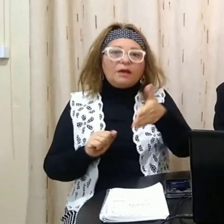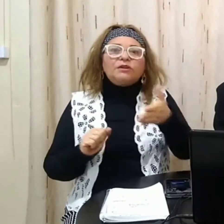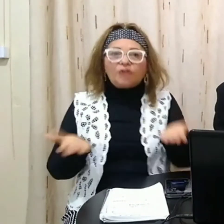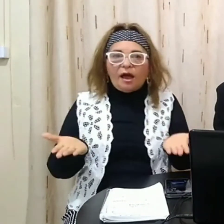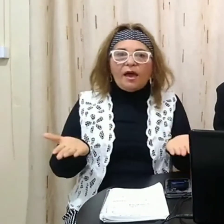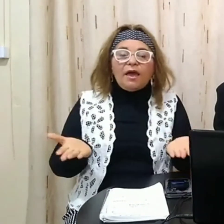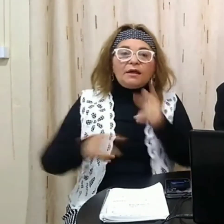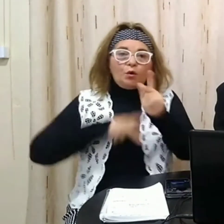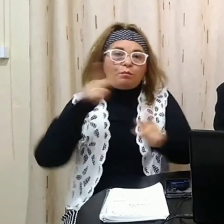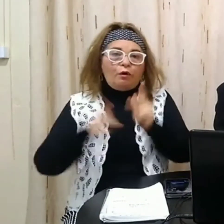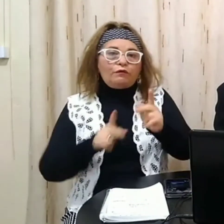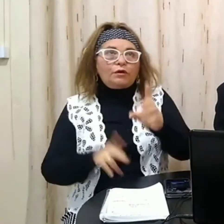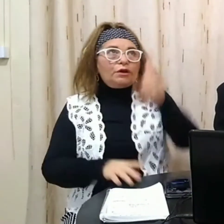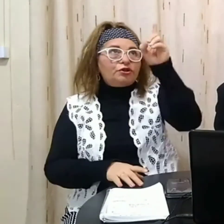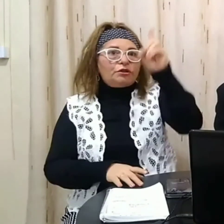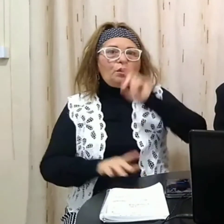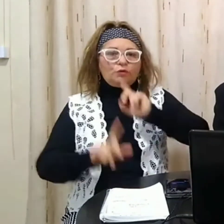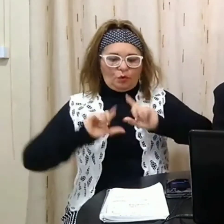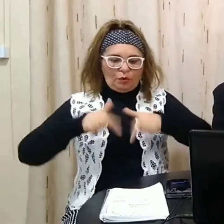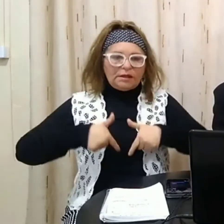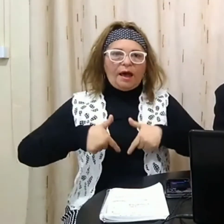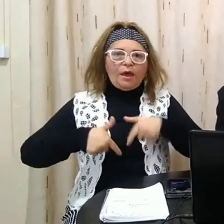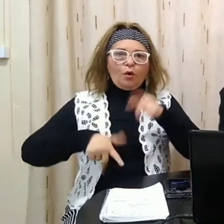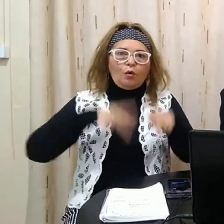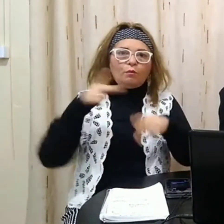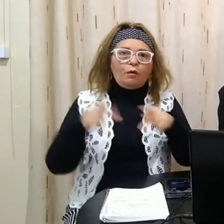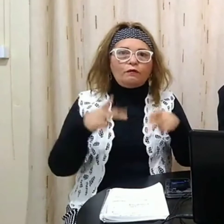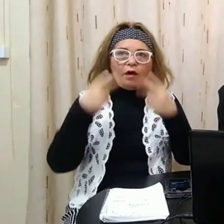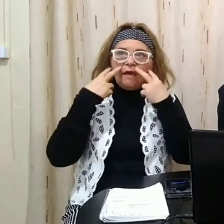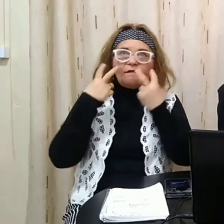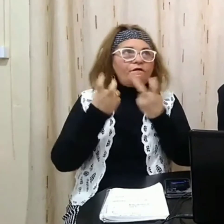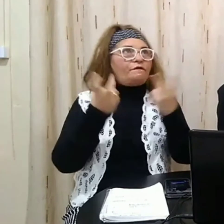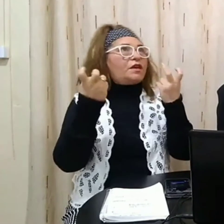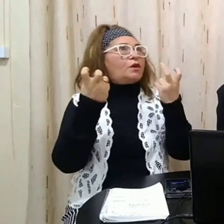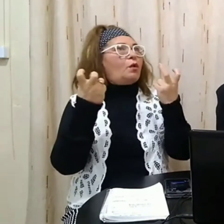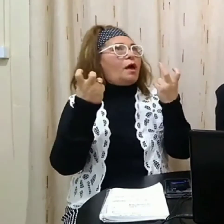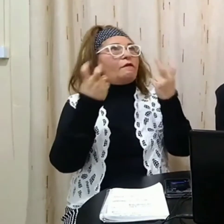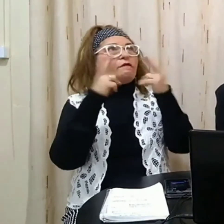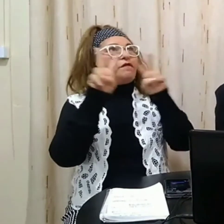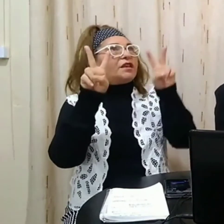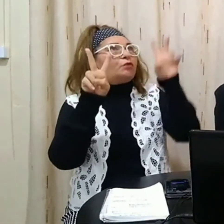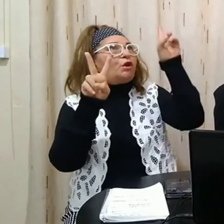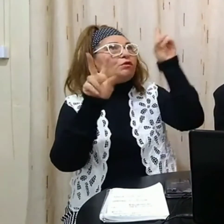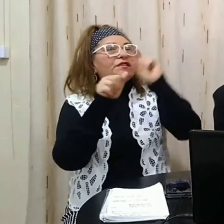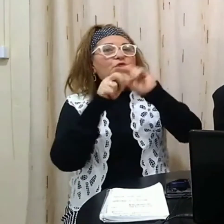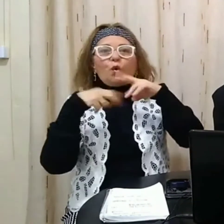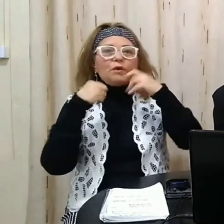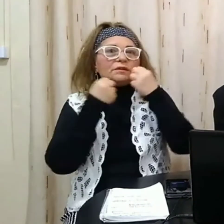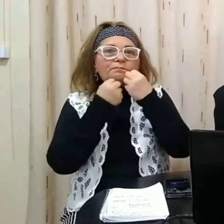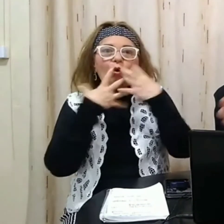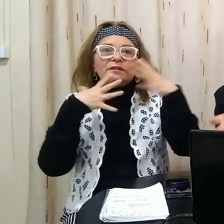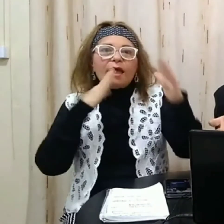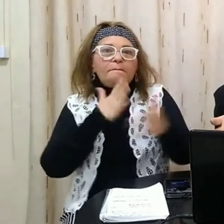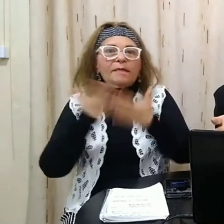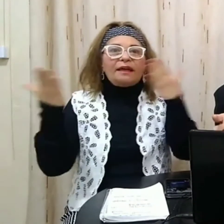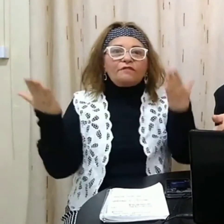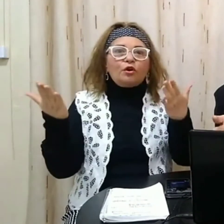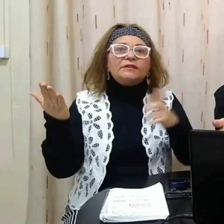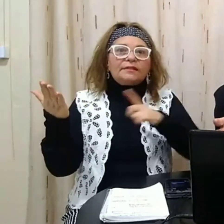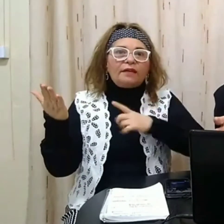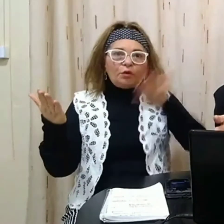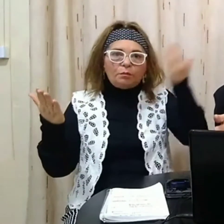então libertos, eles viram Deus agindo poderosamente, abrindo o mar para